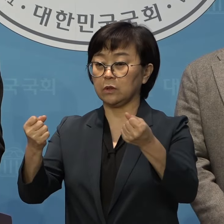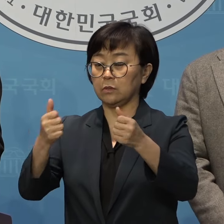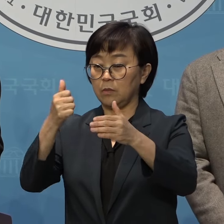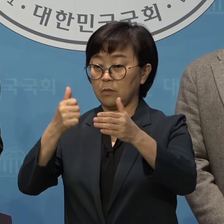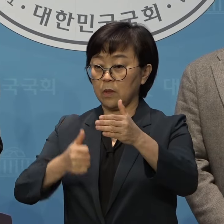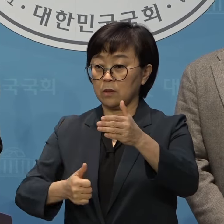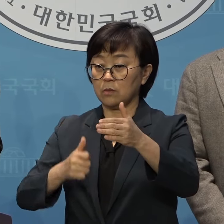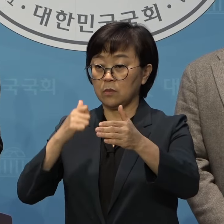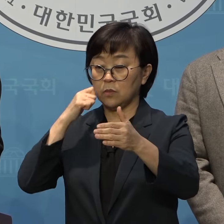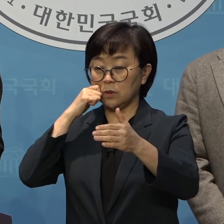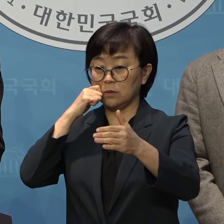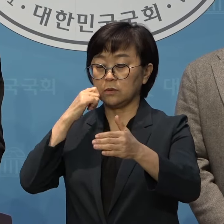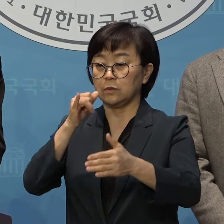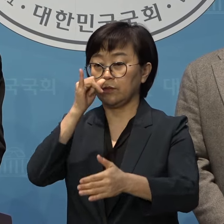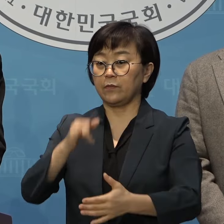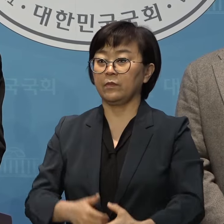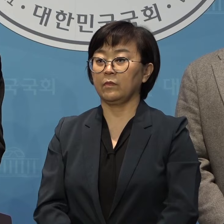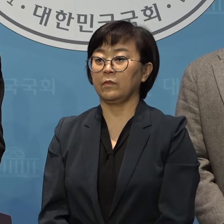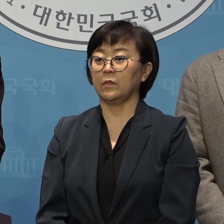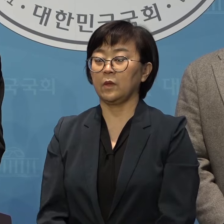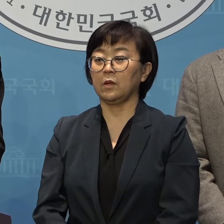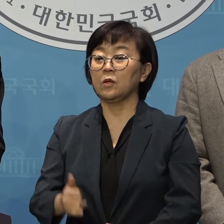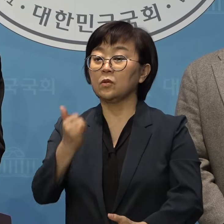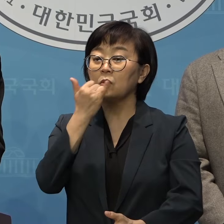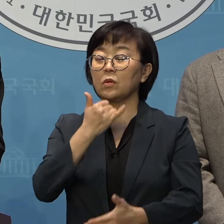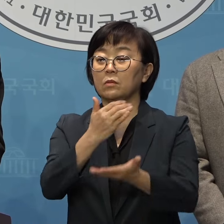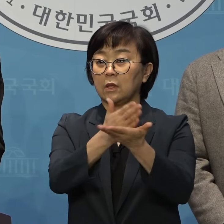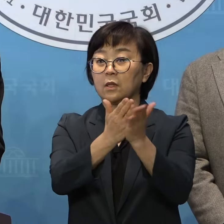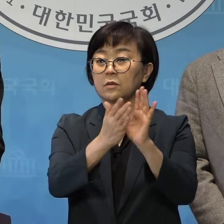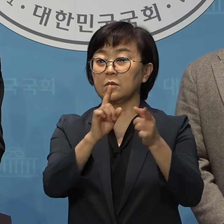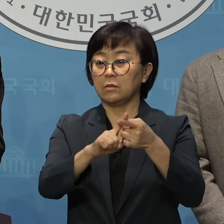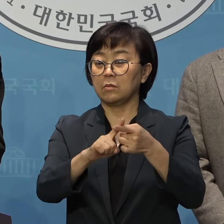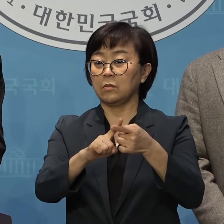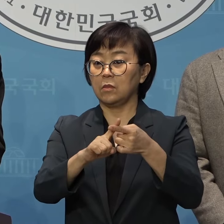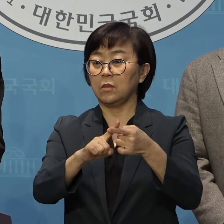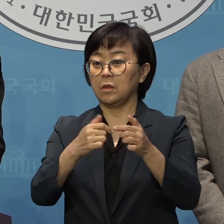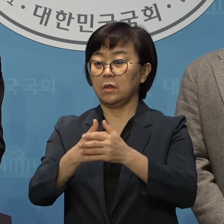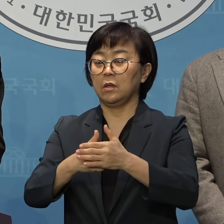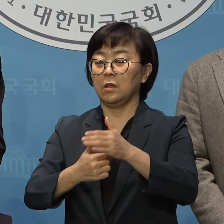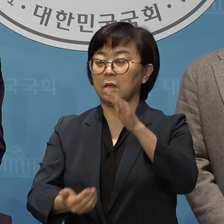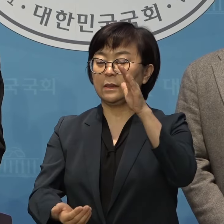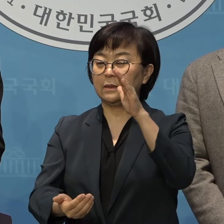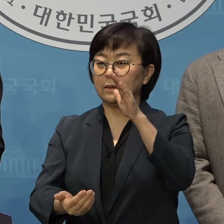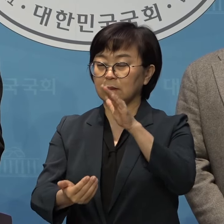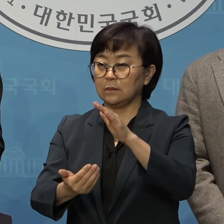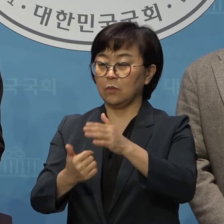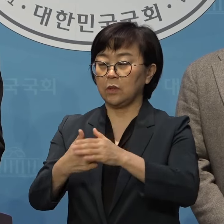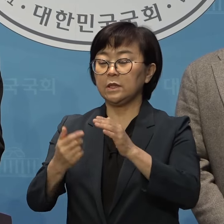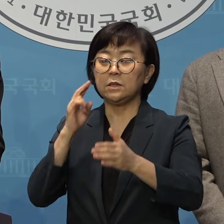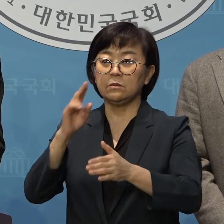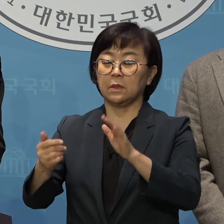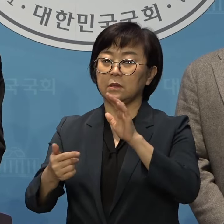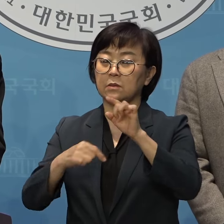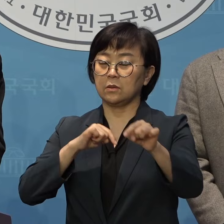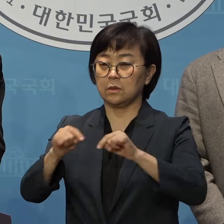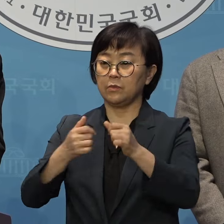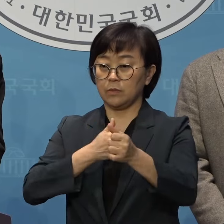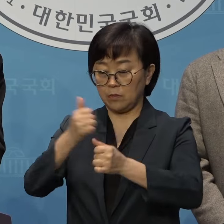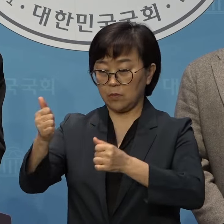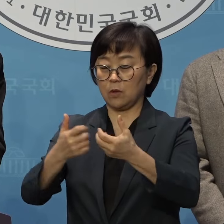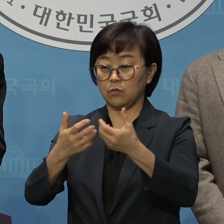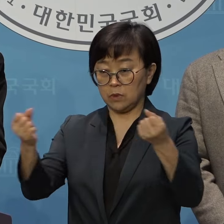빠져 헤어나지 못하고 있습니다. 독일은 다당제로 극단의 정치를 피하면서 분열을 극복하고